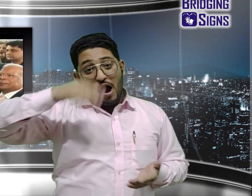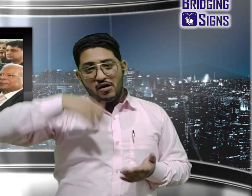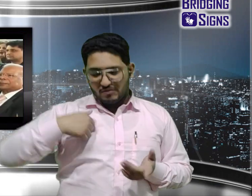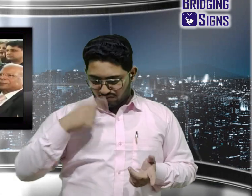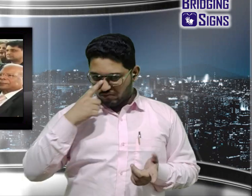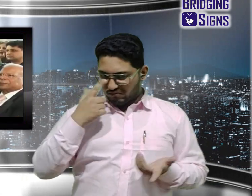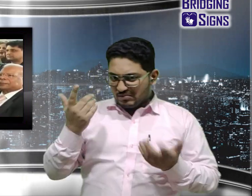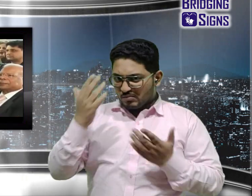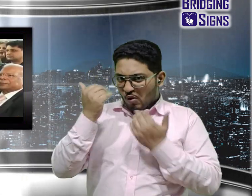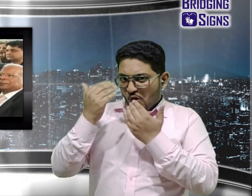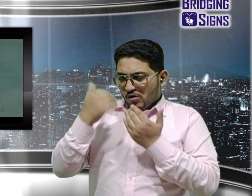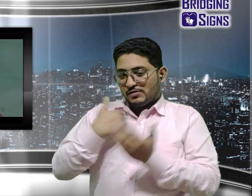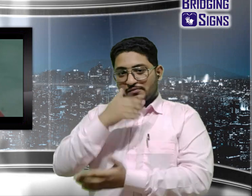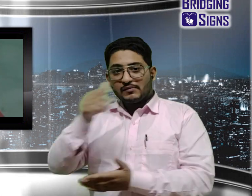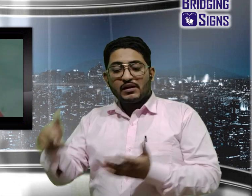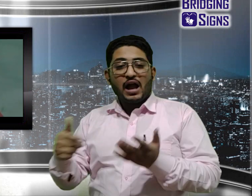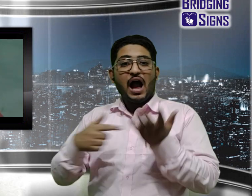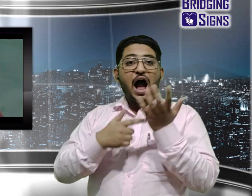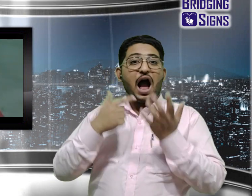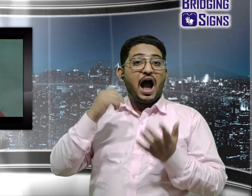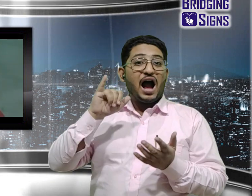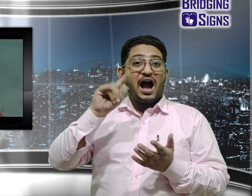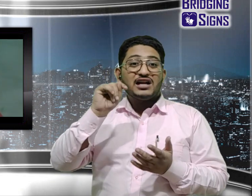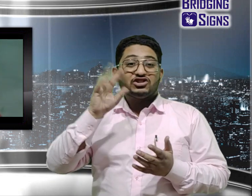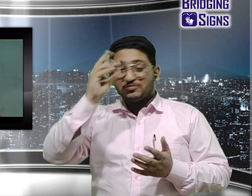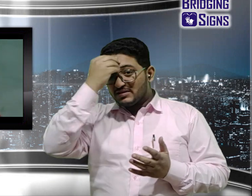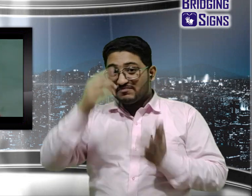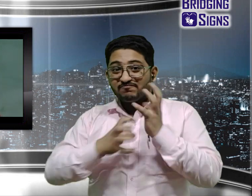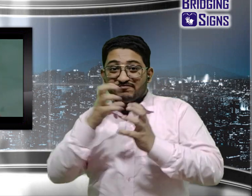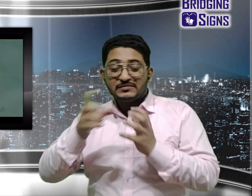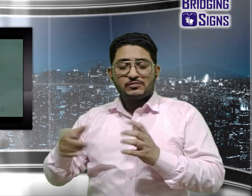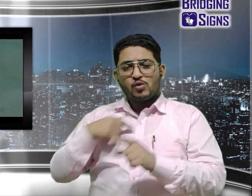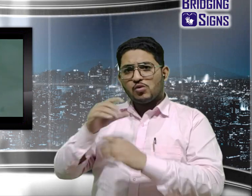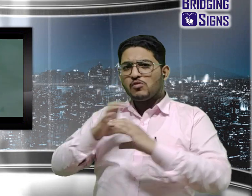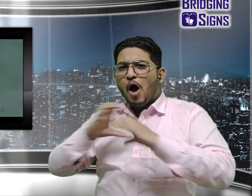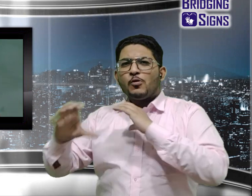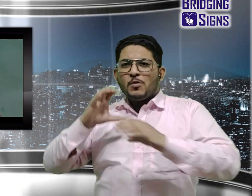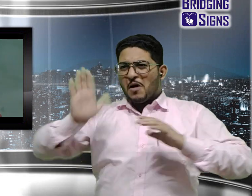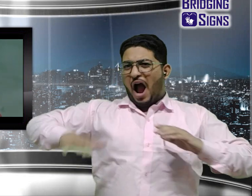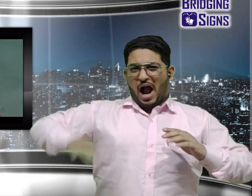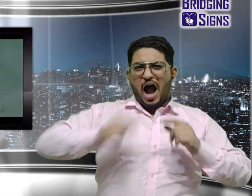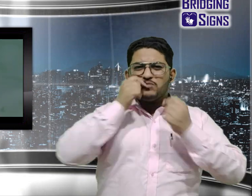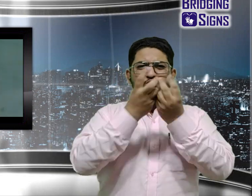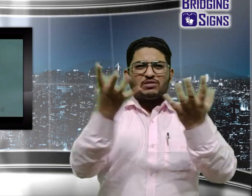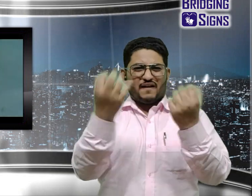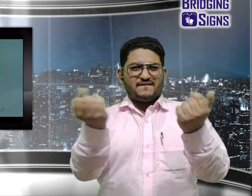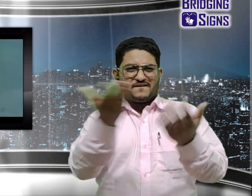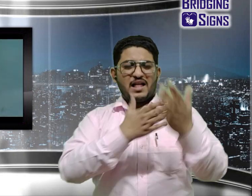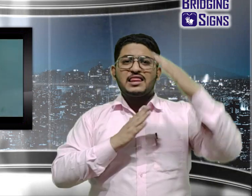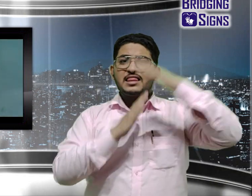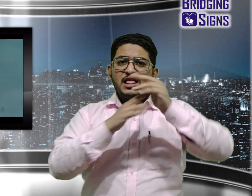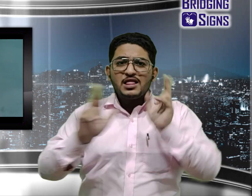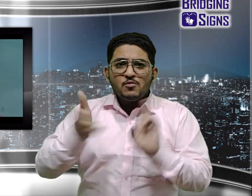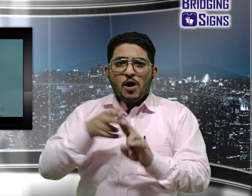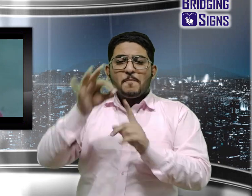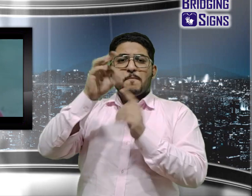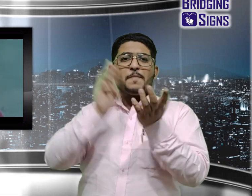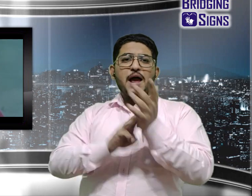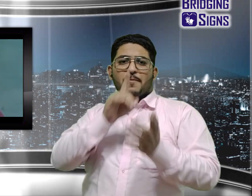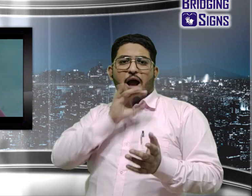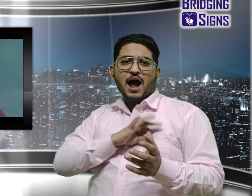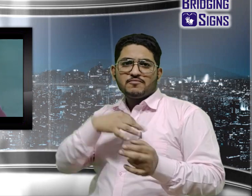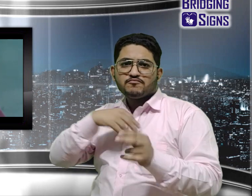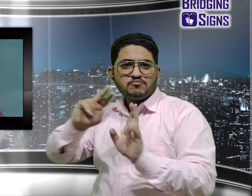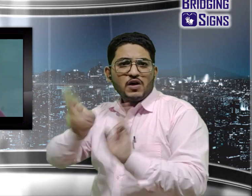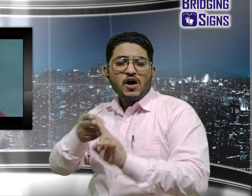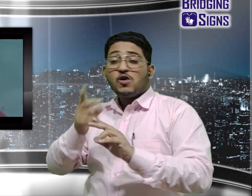दिया, आईटी मिनिस्टर से मिलवाया, प्रेसिडेंट साहब से मिलवाया, मल्टीपल कैबिनेट मेंबर्स जो अभी मुझे नज़र आ रहे हैं यहाँ पे उनसे मिलवाया, पीएम साहब के पास लेके